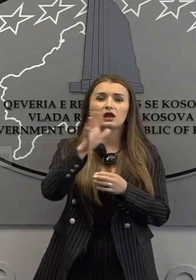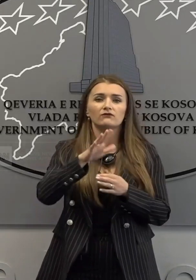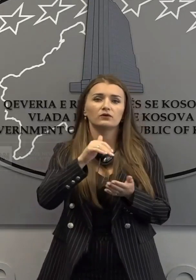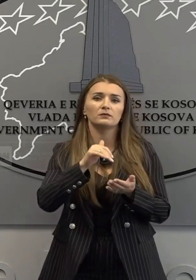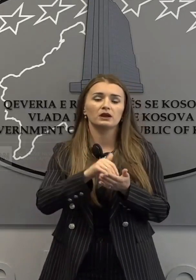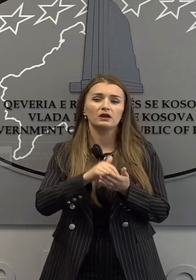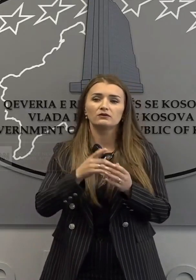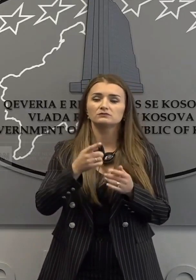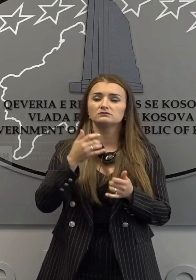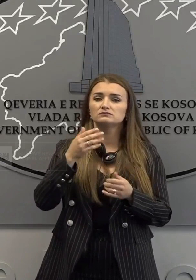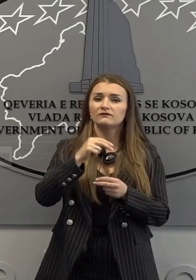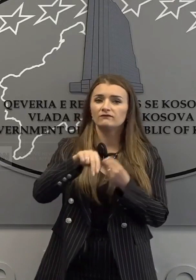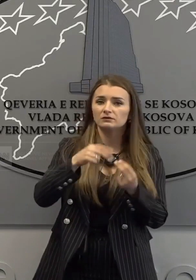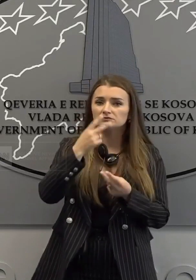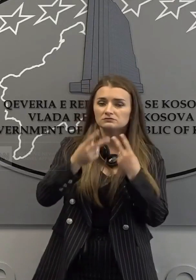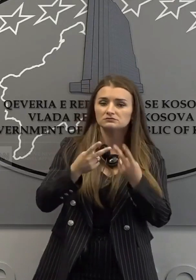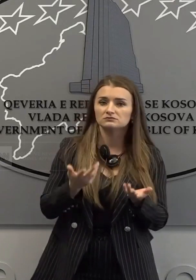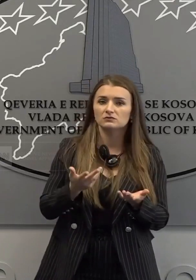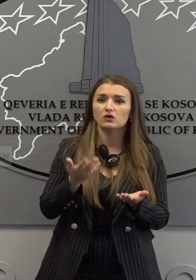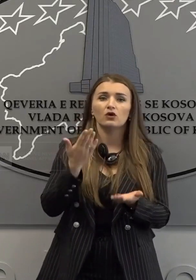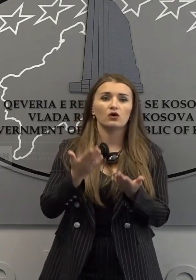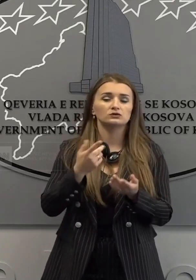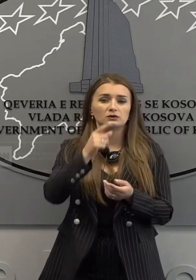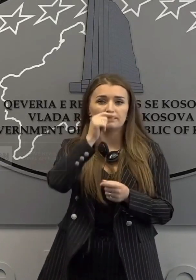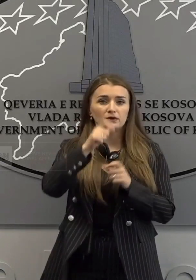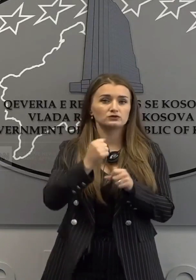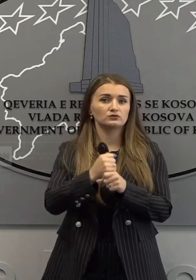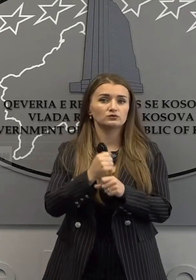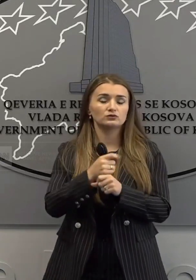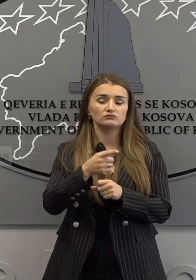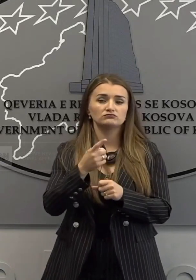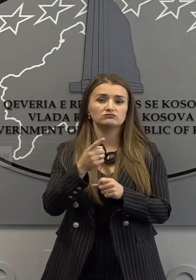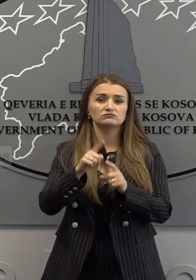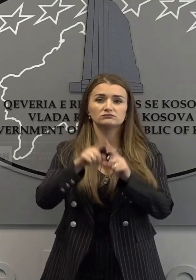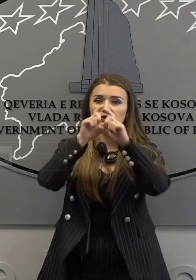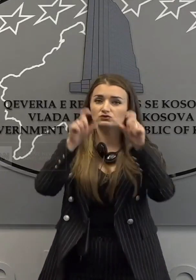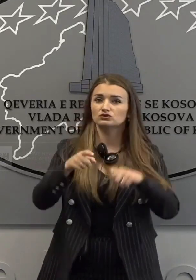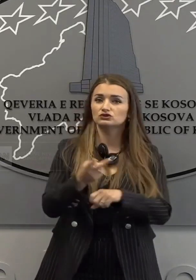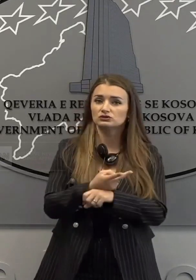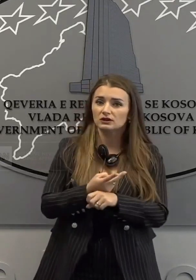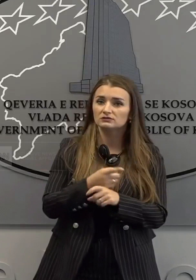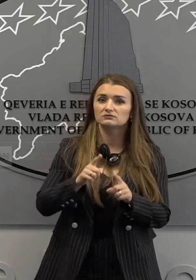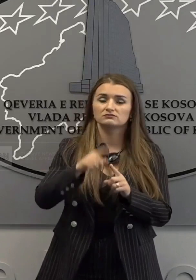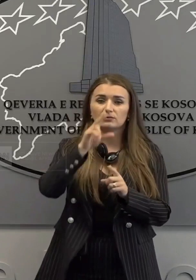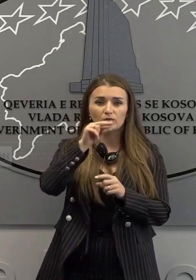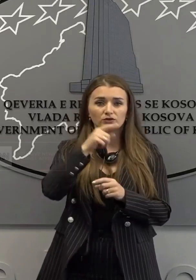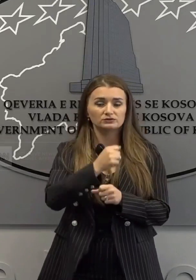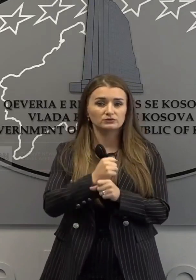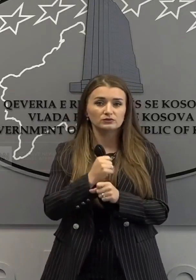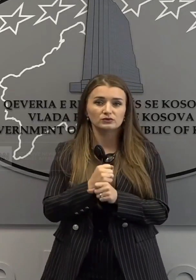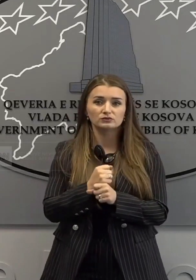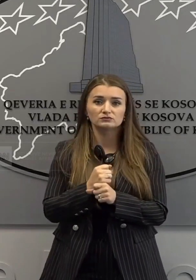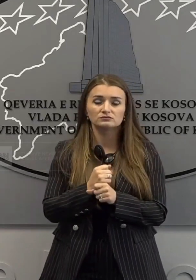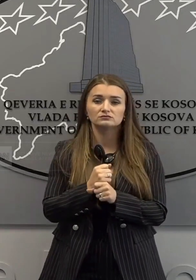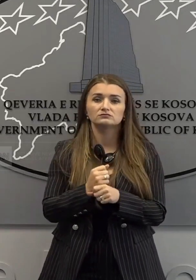apo për të shkuar atje, qofshin ata zyrtarë shtetërorë si puna e zëvendës drejtorit të policisë, këto nuk do të vinin